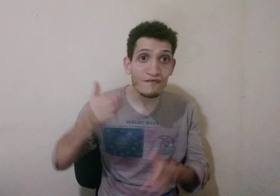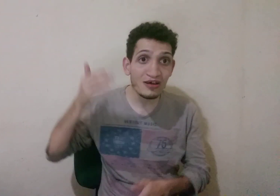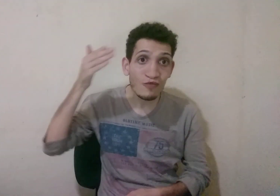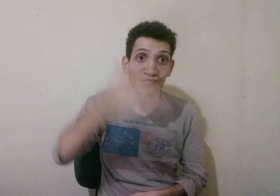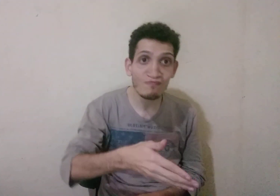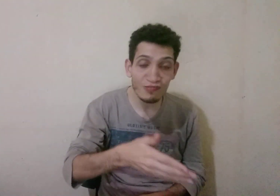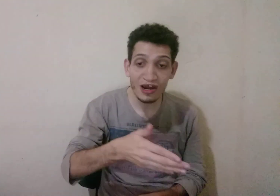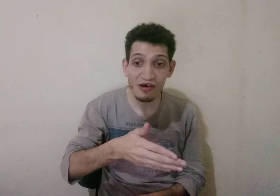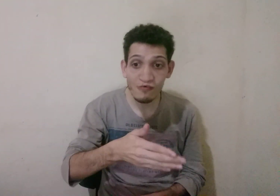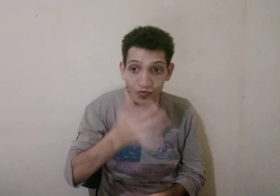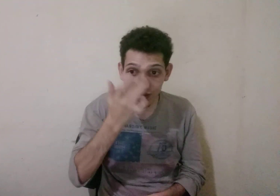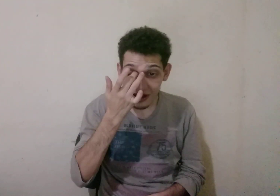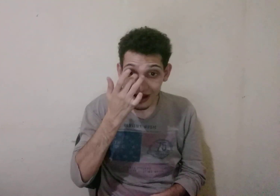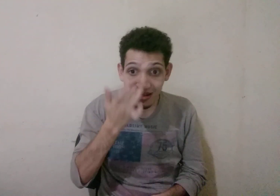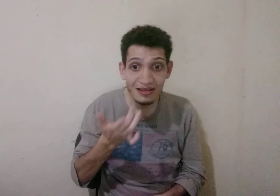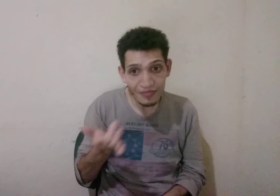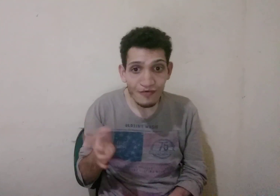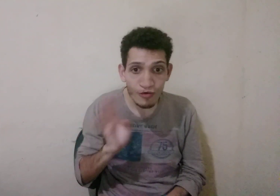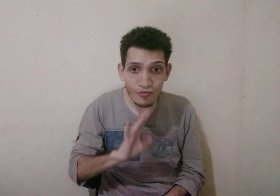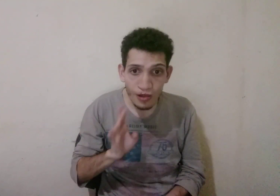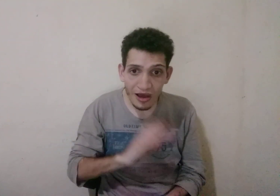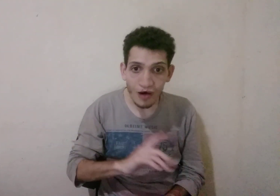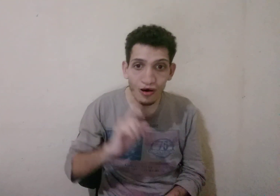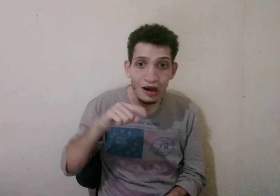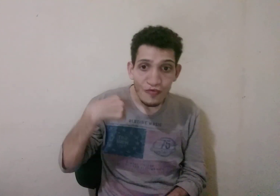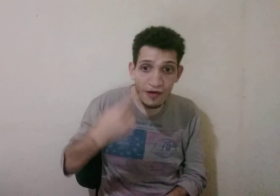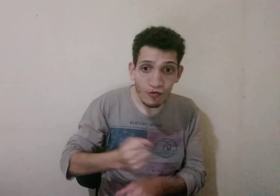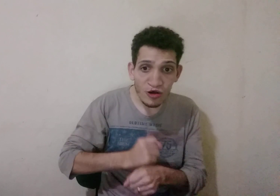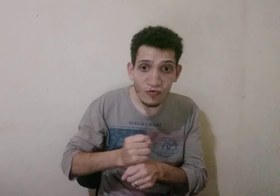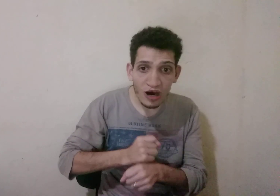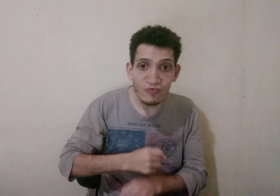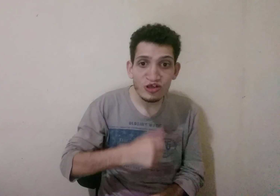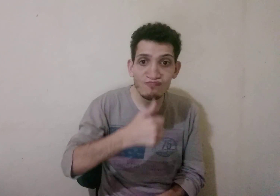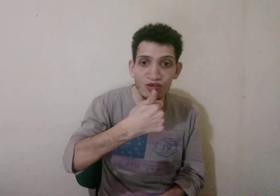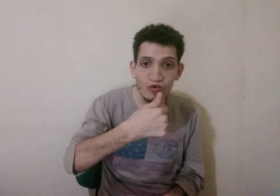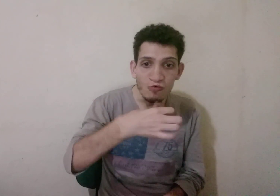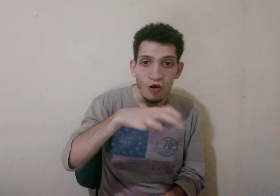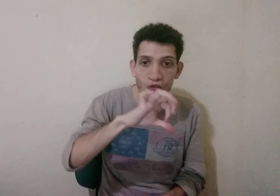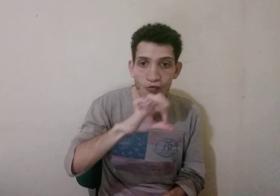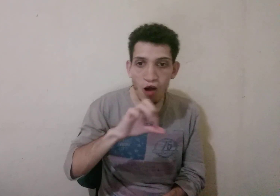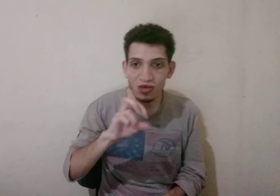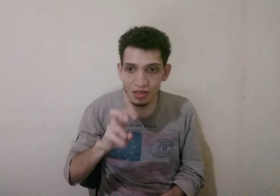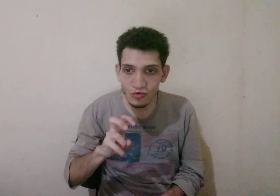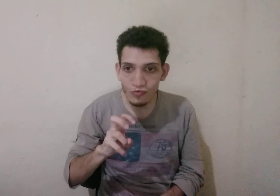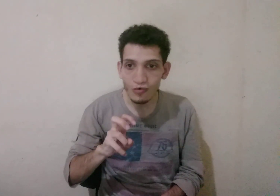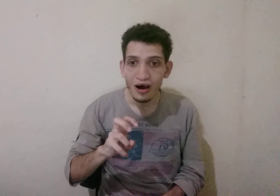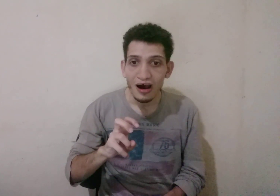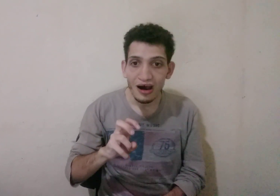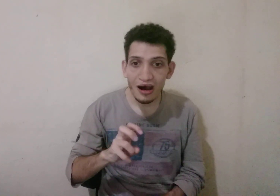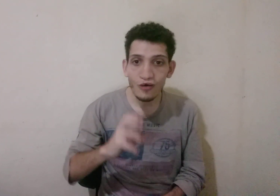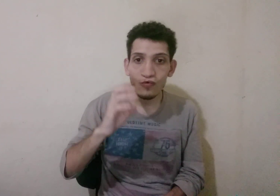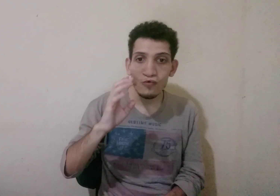vez, primeira vez, foi, né? Foi muito legal. Depois do ano de 1995, o,